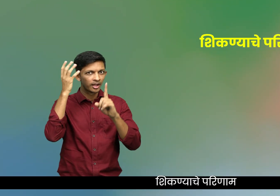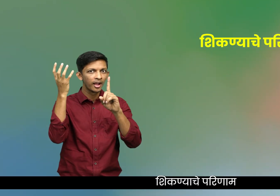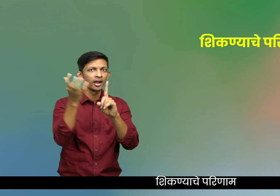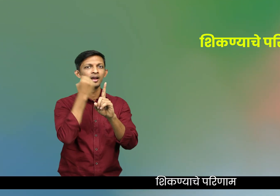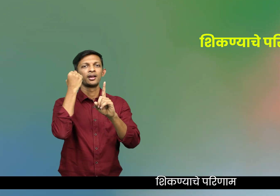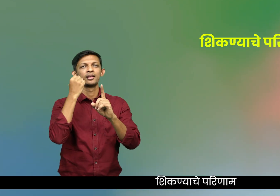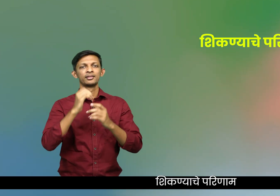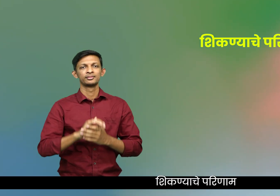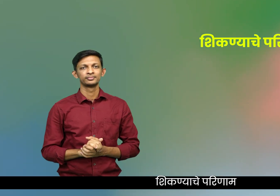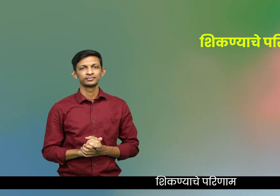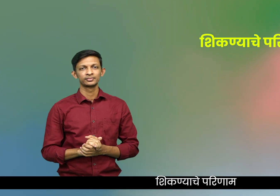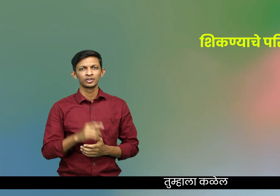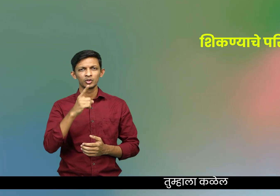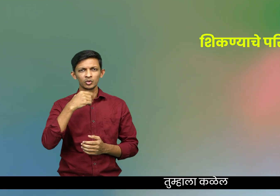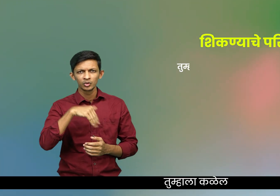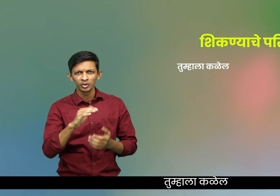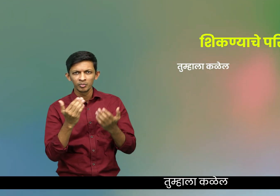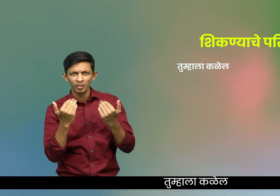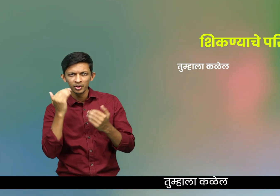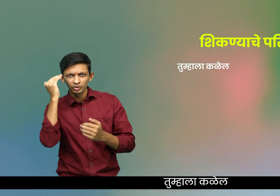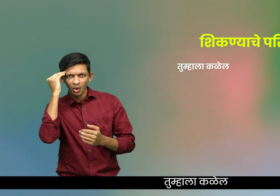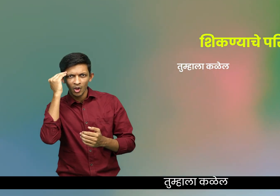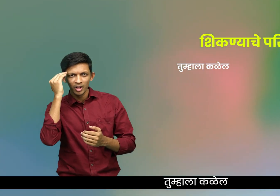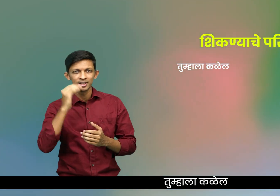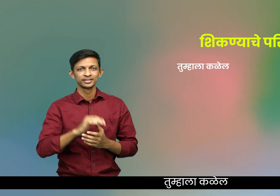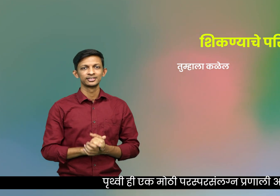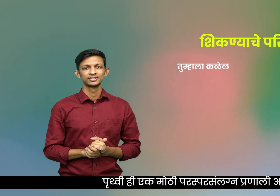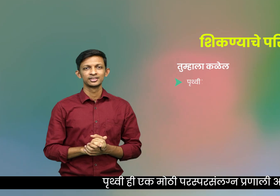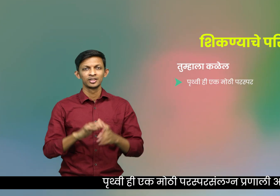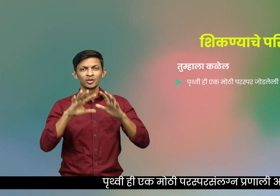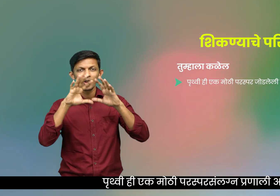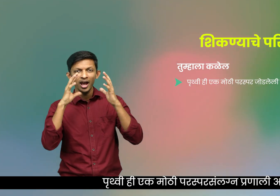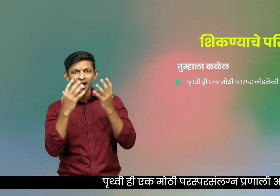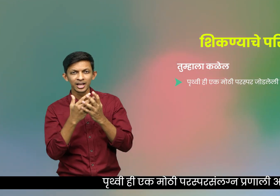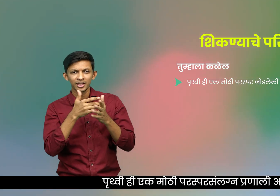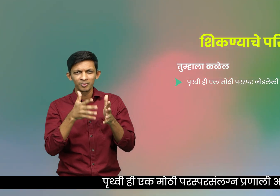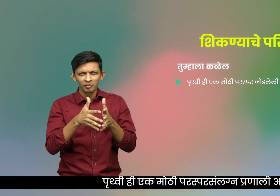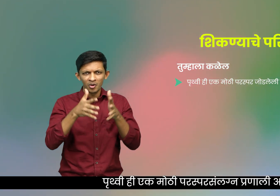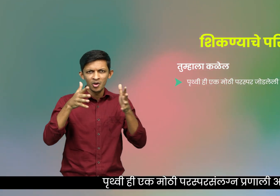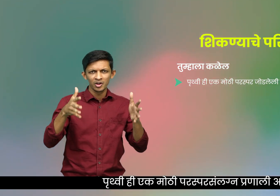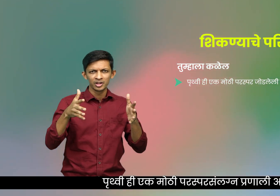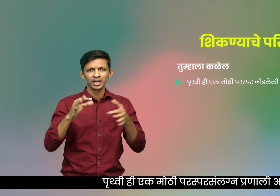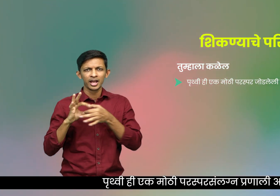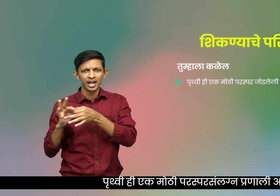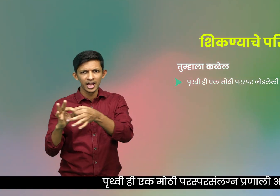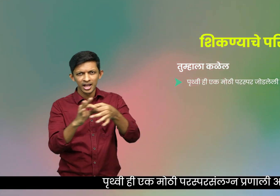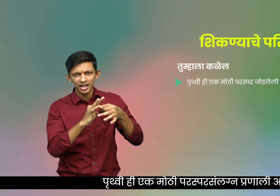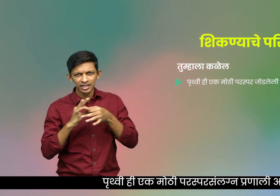शिकण्याचे परिणाम तुम्हाला कळेल. पृथ्वी ही एक मोठी पर संलग्न प्रणाली